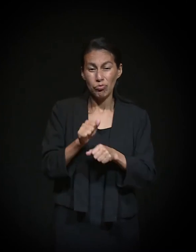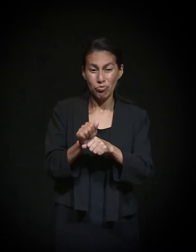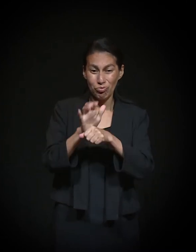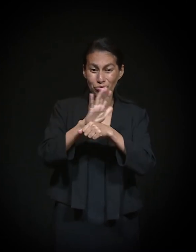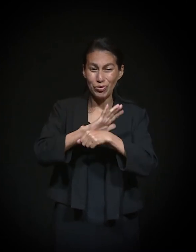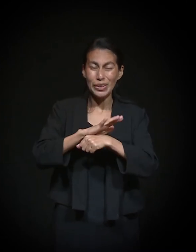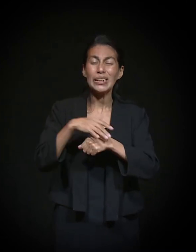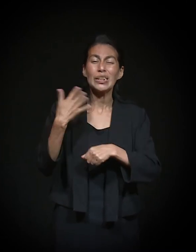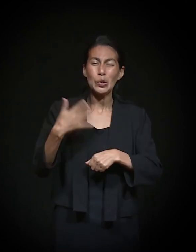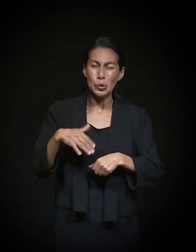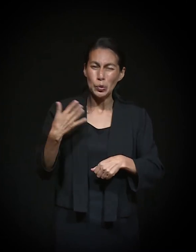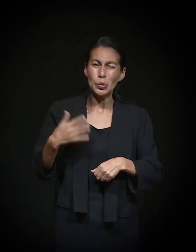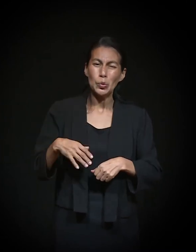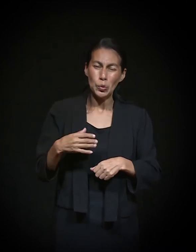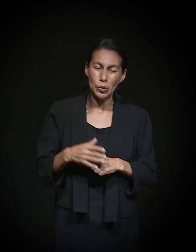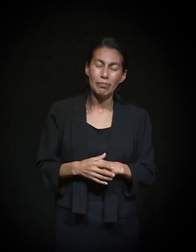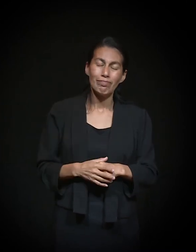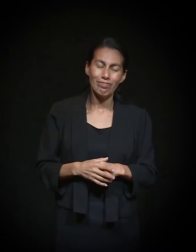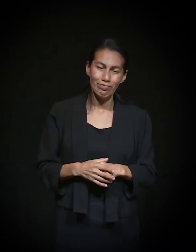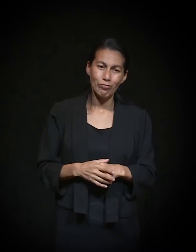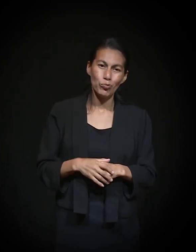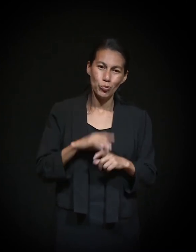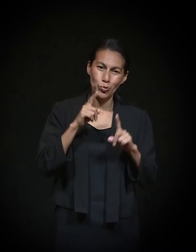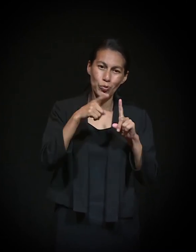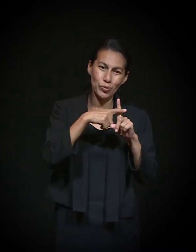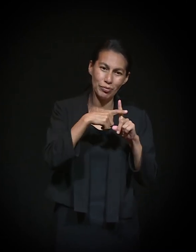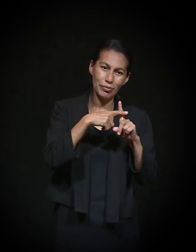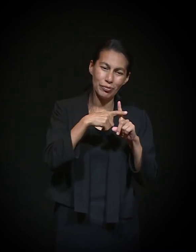y salimos positivos.